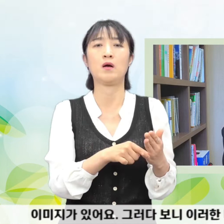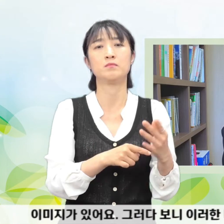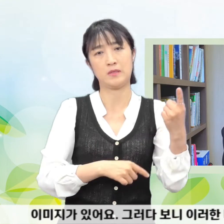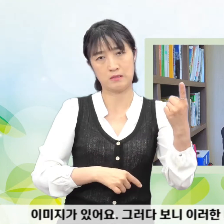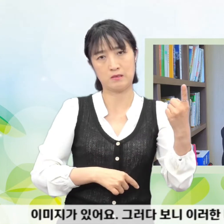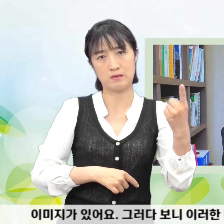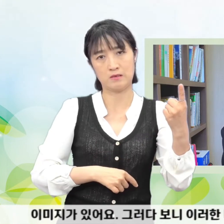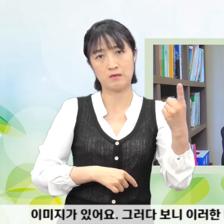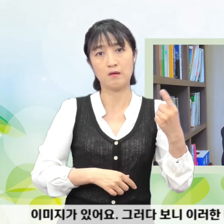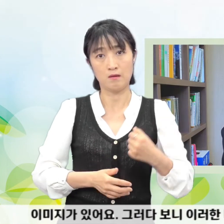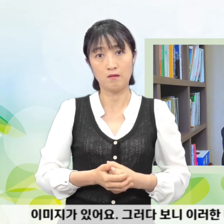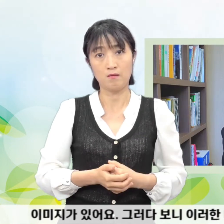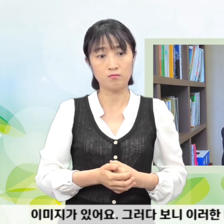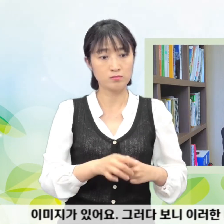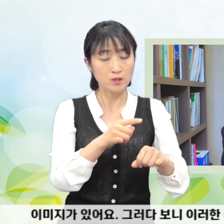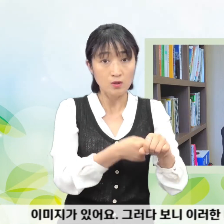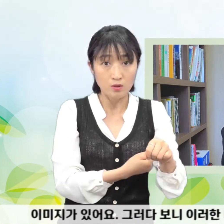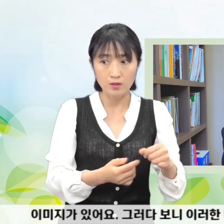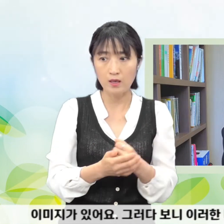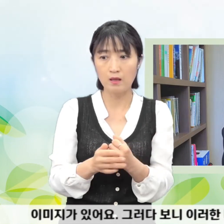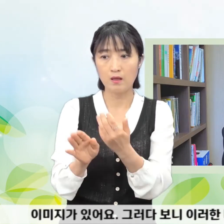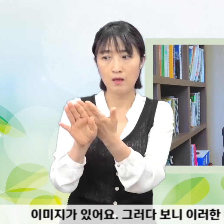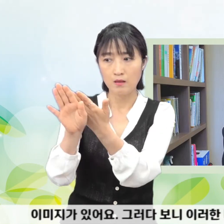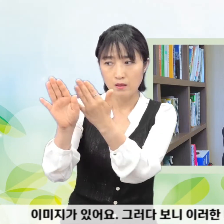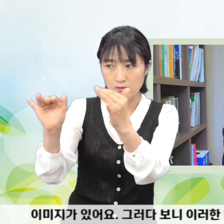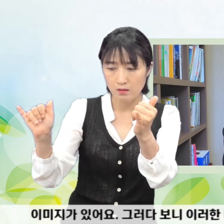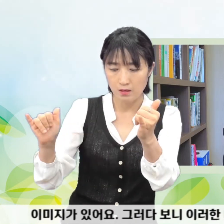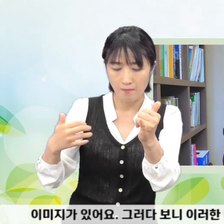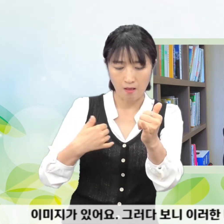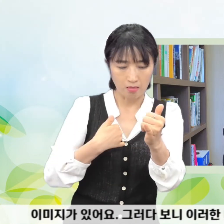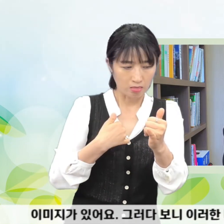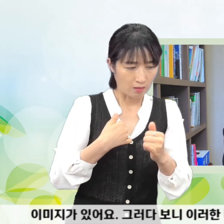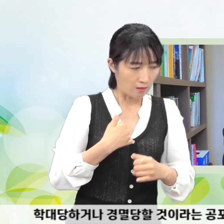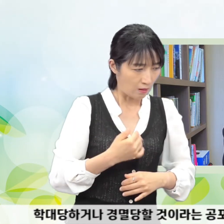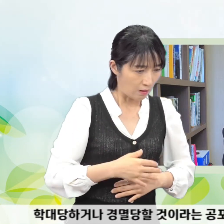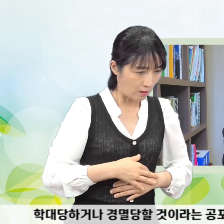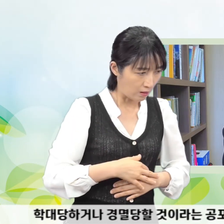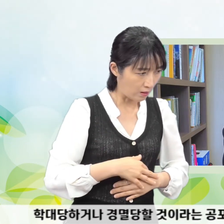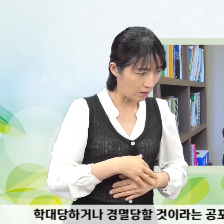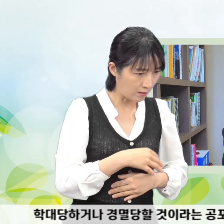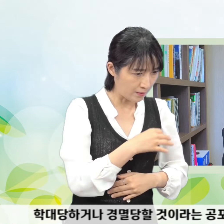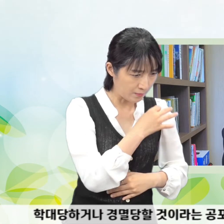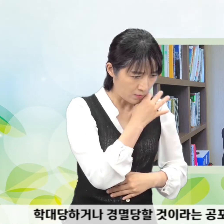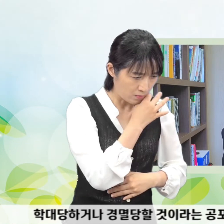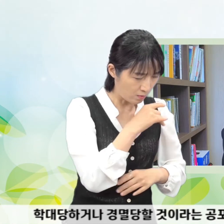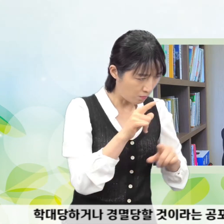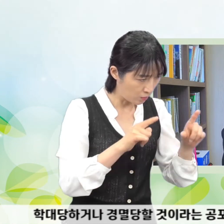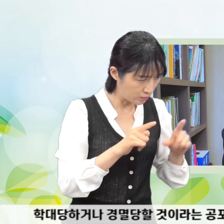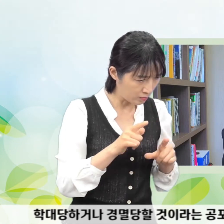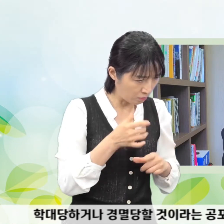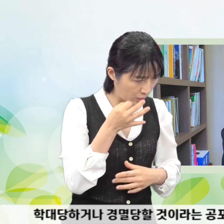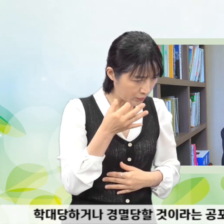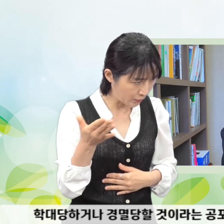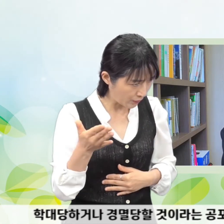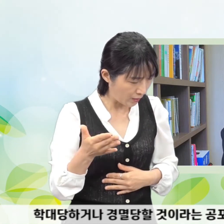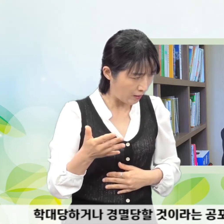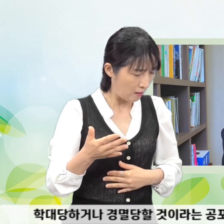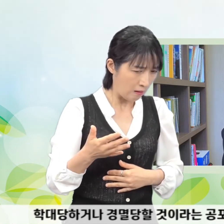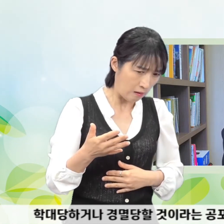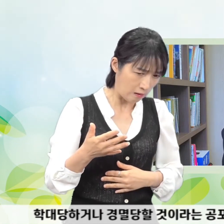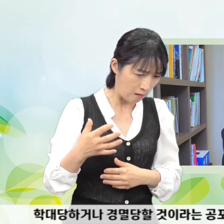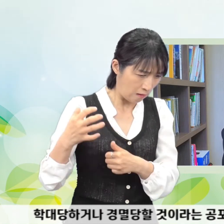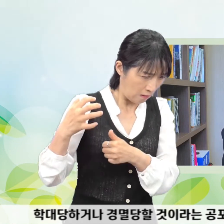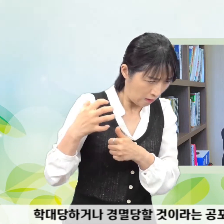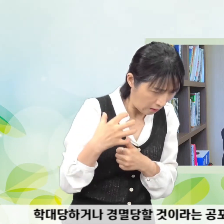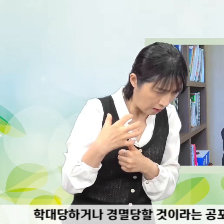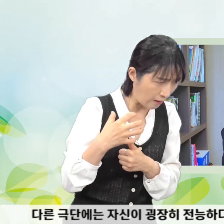이미지가 하나 있어요. 그러다 보니까 타인한테 이러한 내 모습 때문에 학대당하거나 경멸당할 거야 라는 공포가